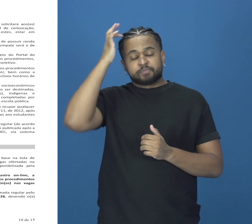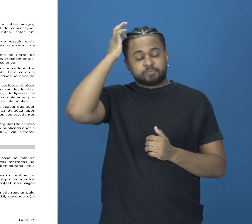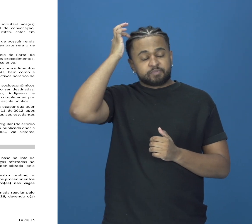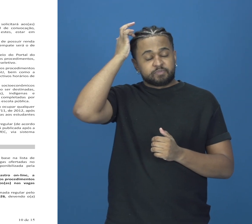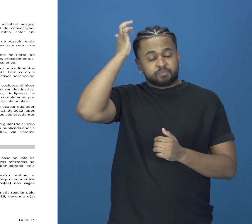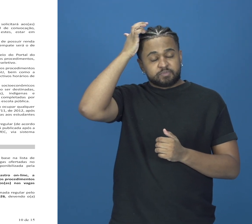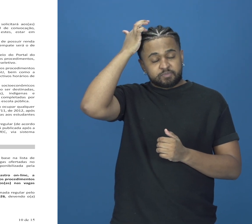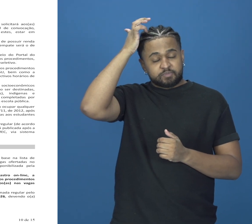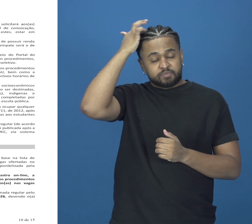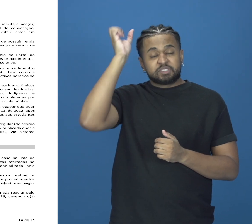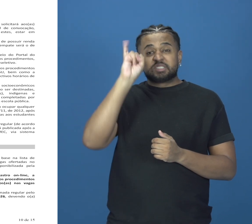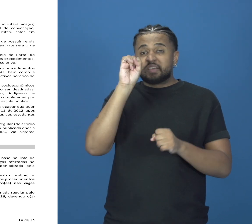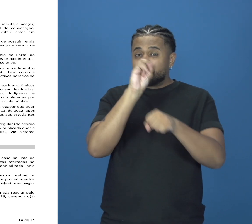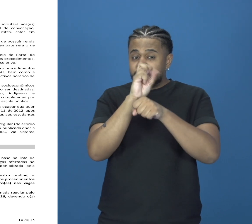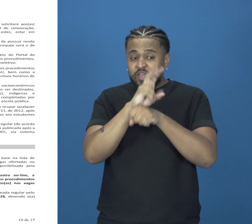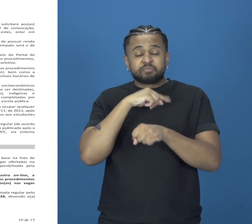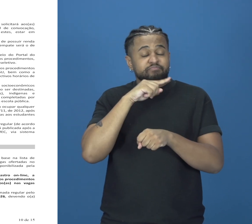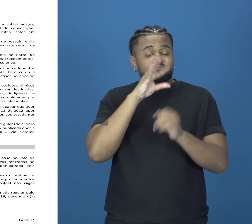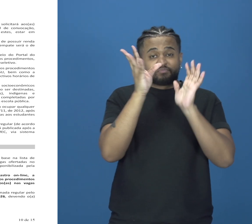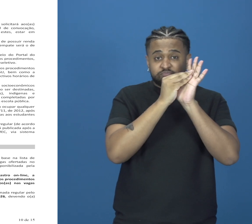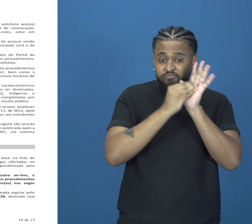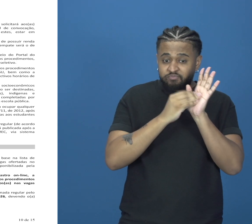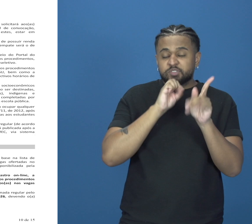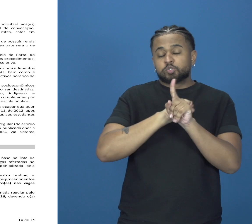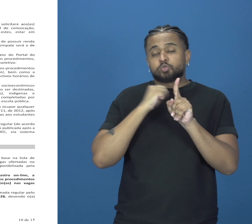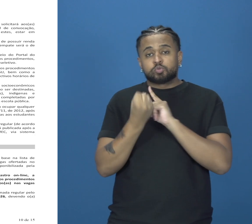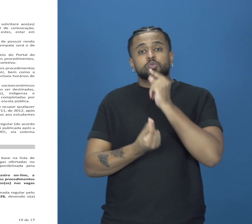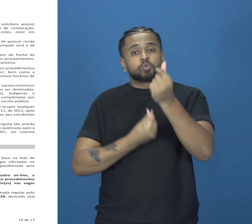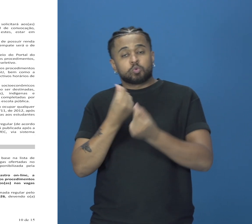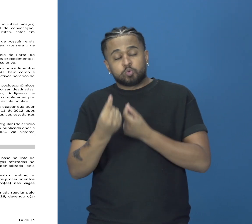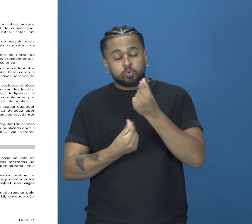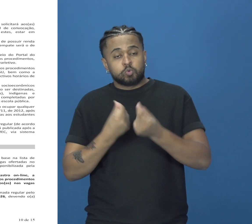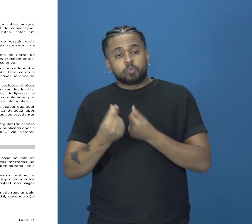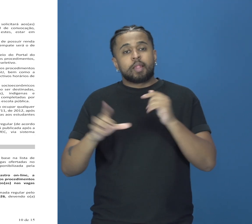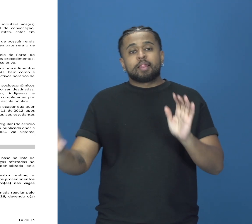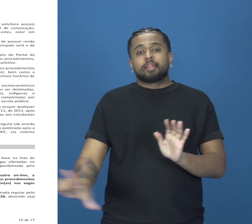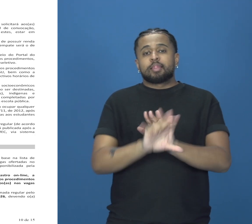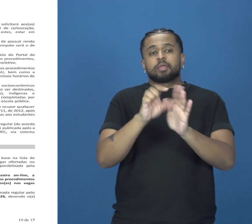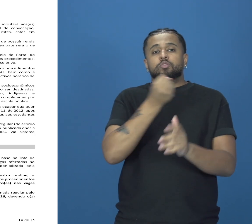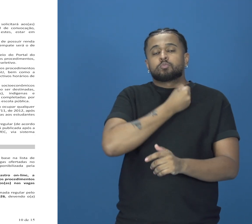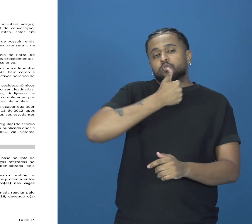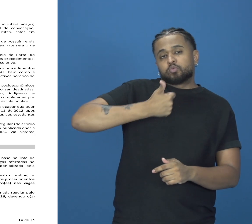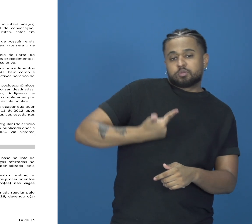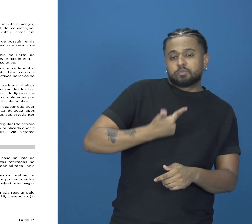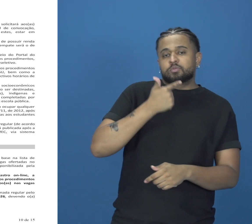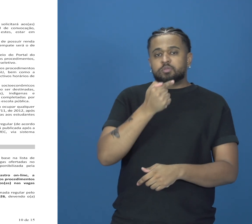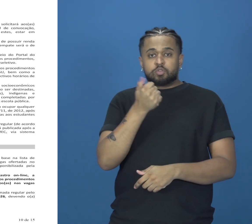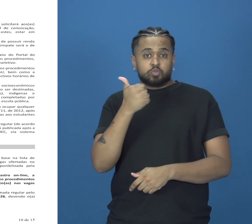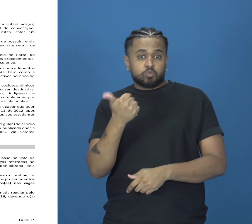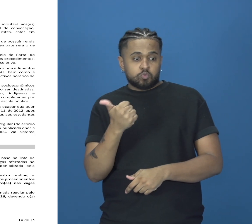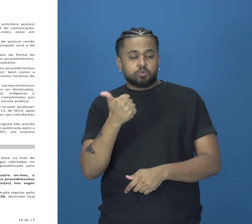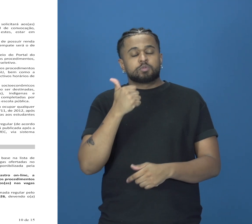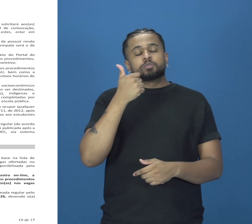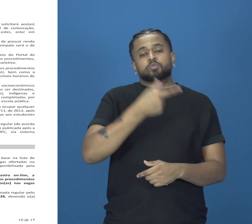não preenchimento das vagas segundo os critérios socioeconômicos dispostos na Lei nº